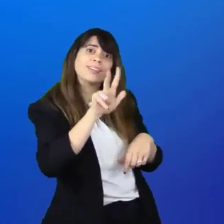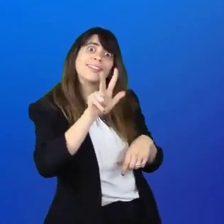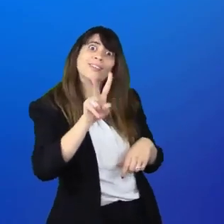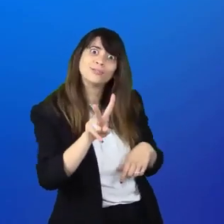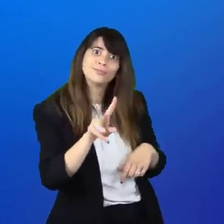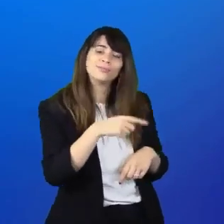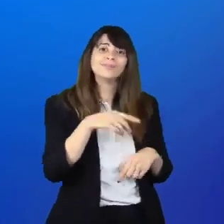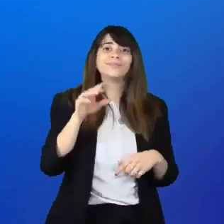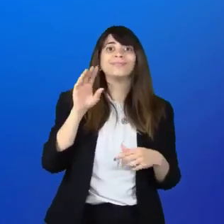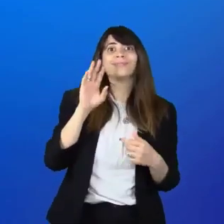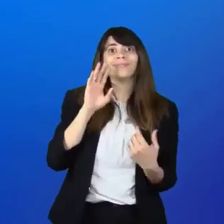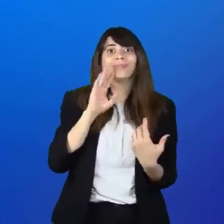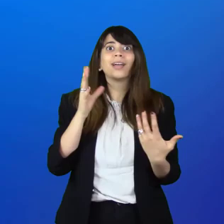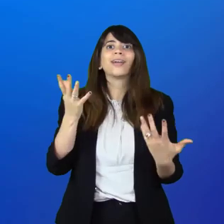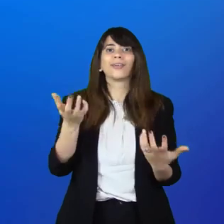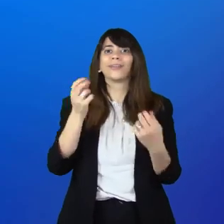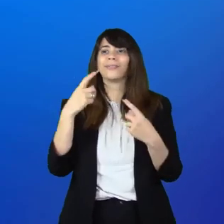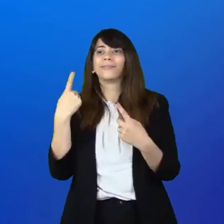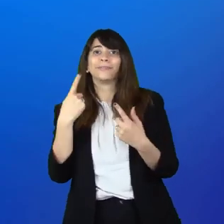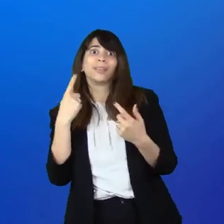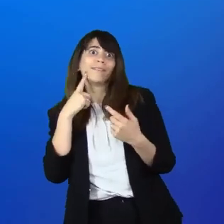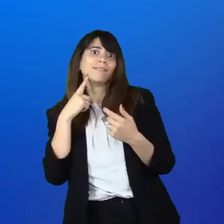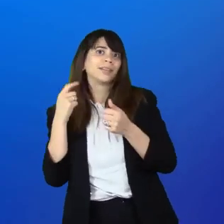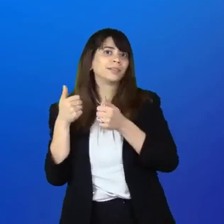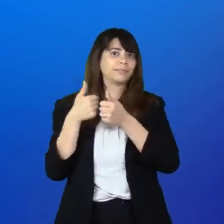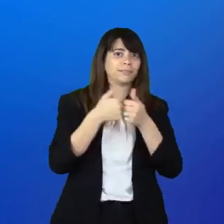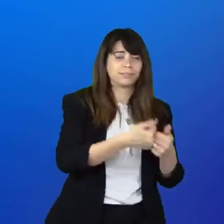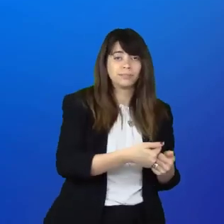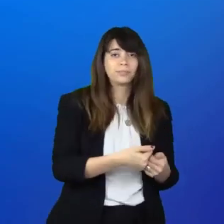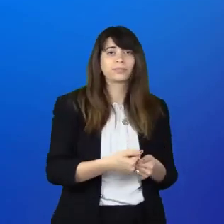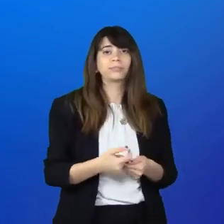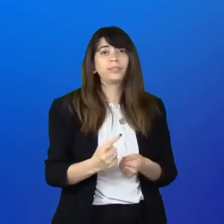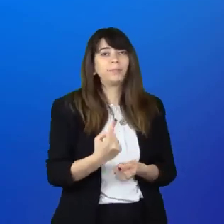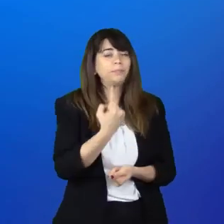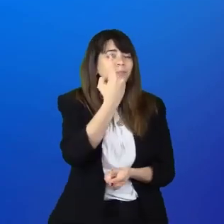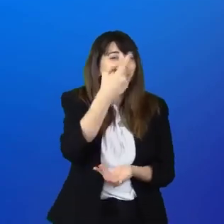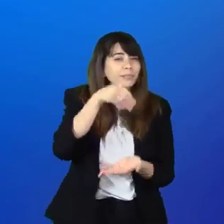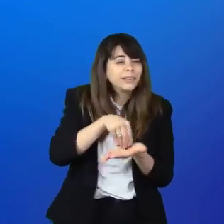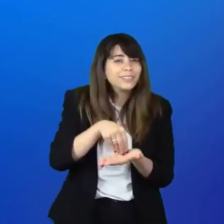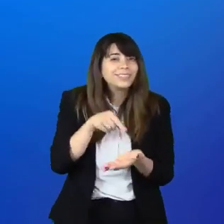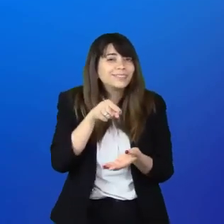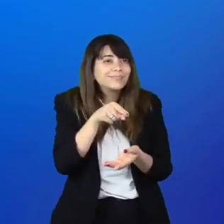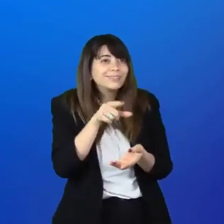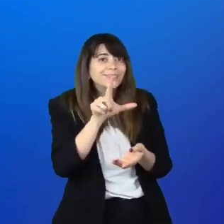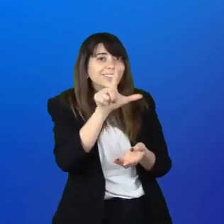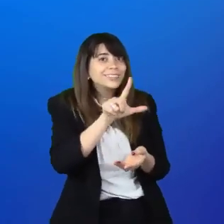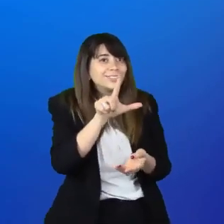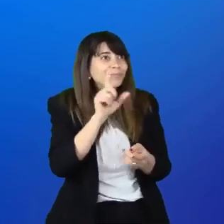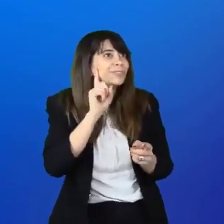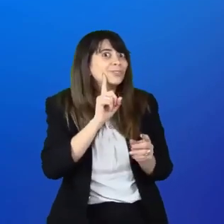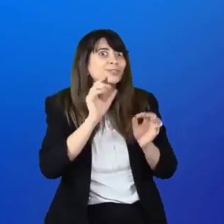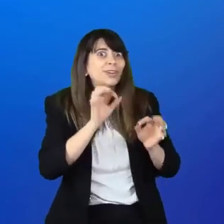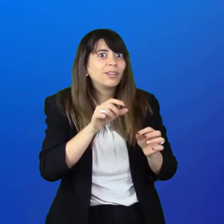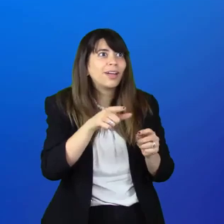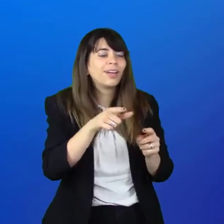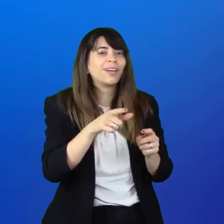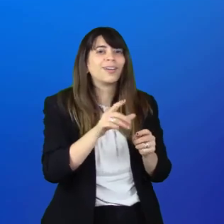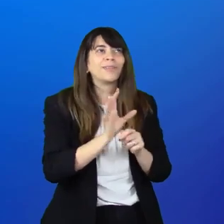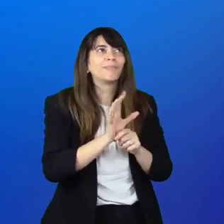le dijeron que sí, que existía el liceo número 32. Y allí fuimos a verlo. La primera vez que fui al liceo